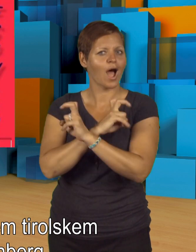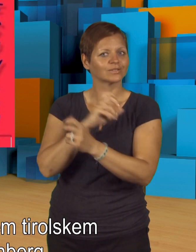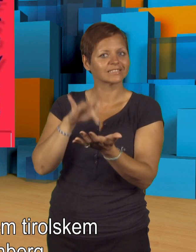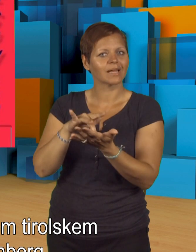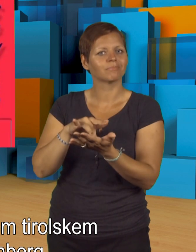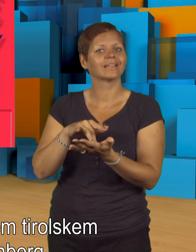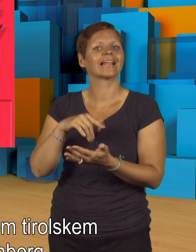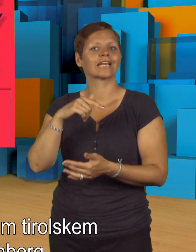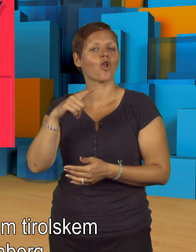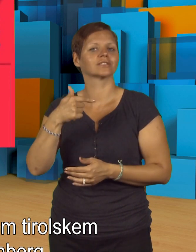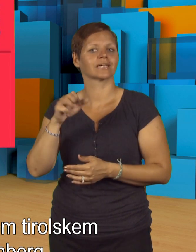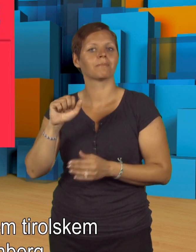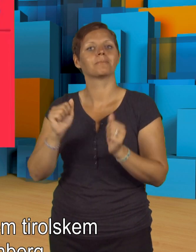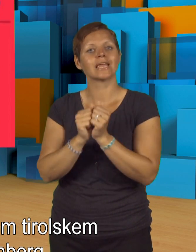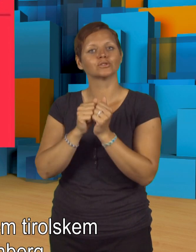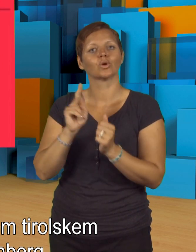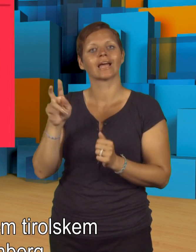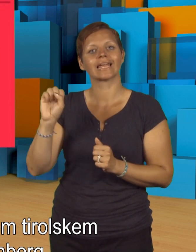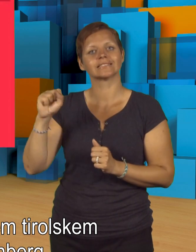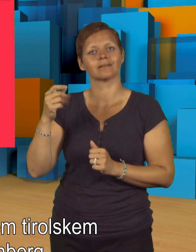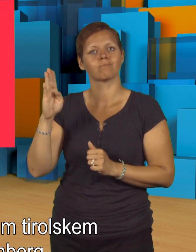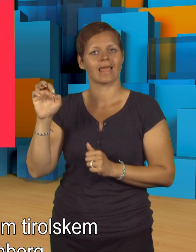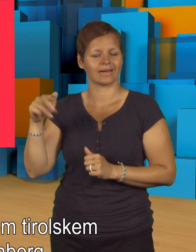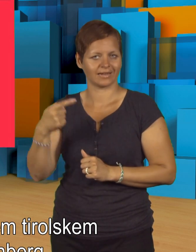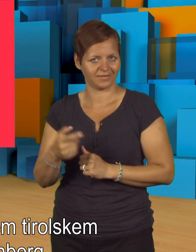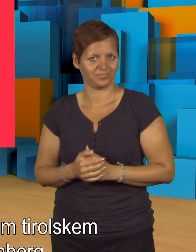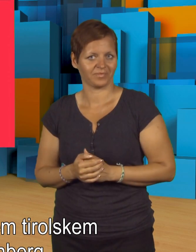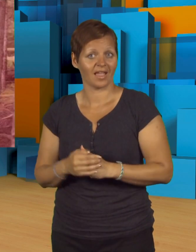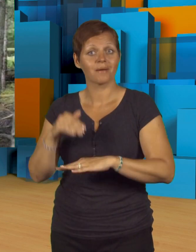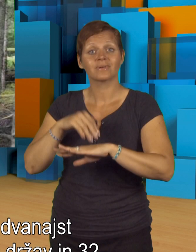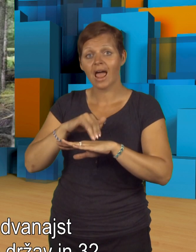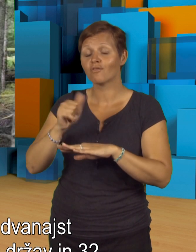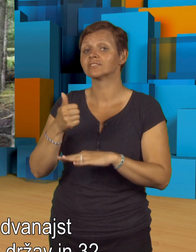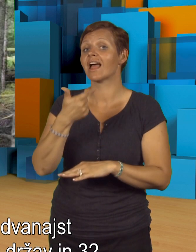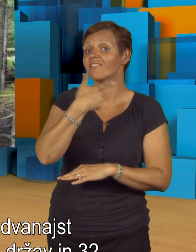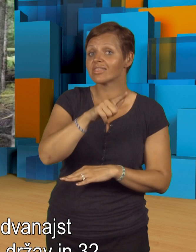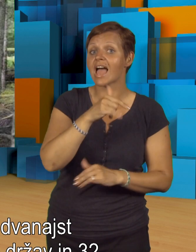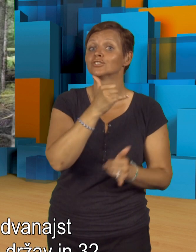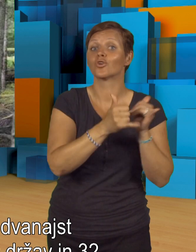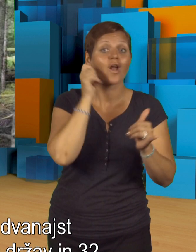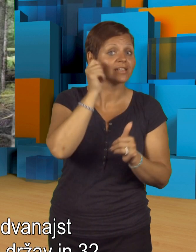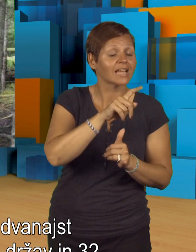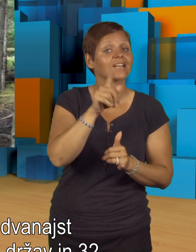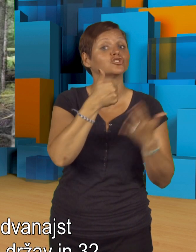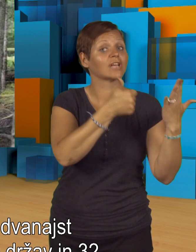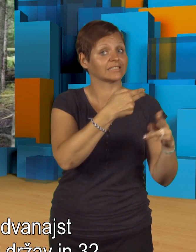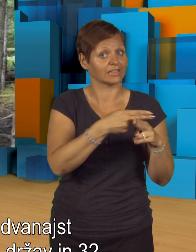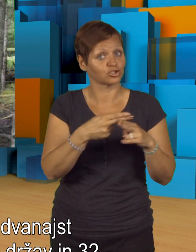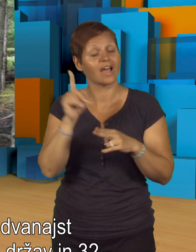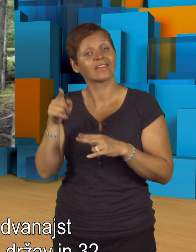avstrijskem tirolskem mestu Kirchberg. Prijavilo se je 12 kolesark iz 6 držav in 32 kolesarjev